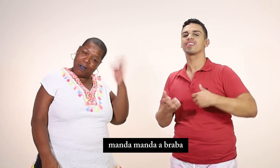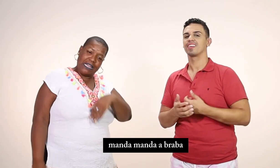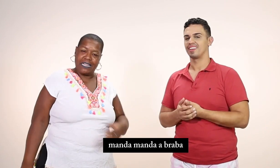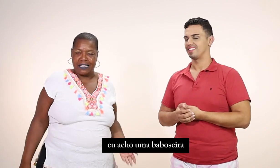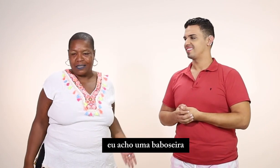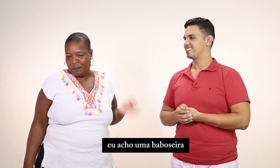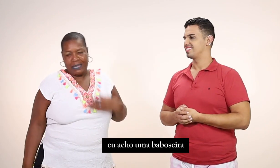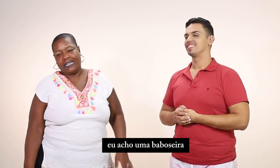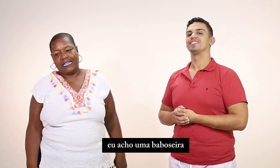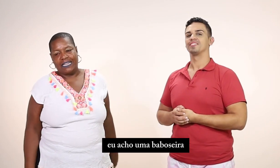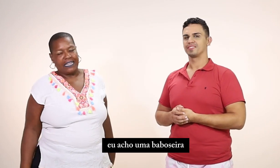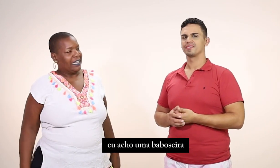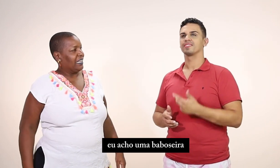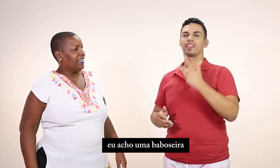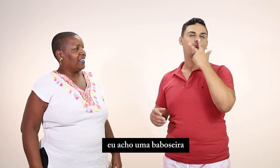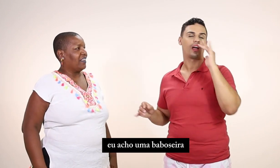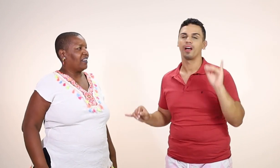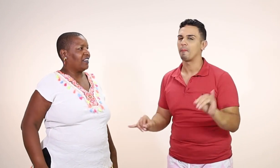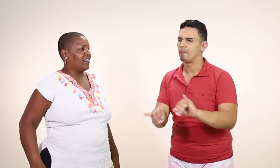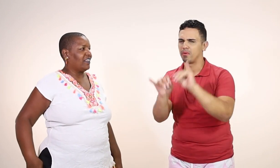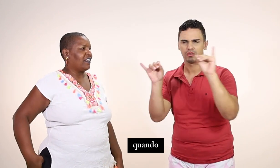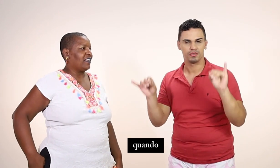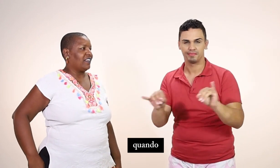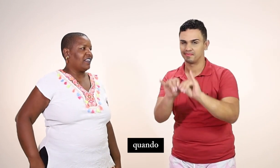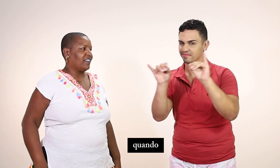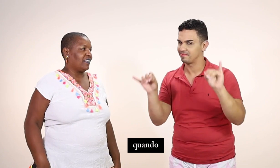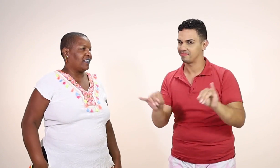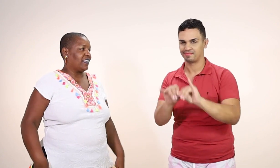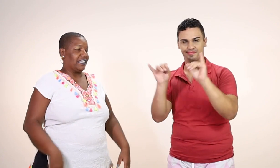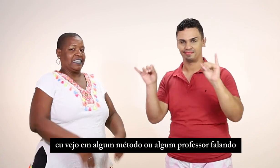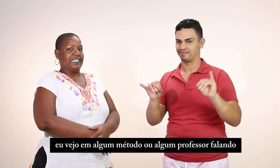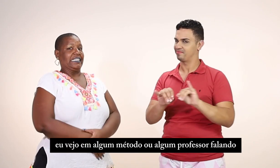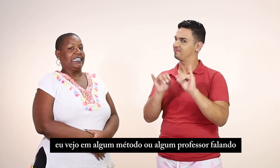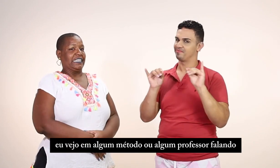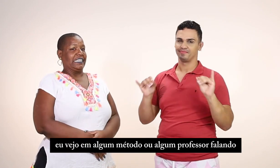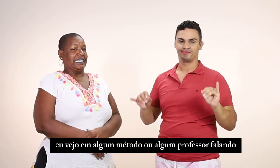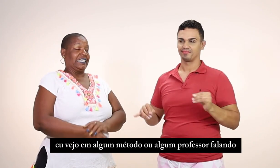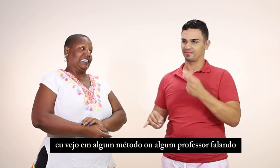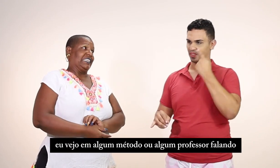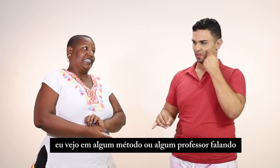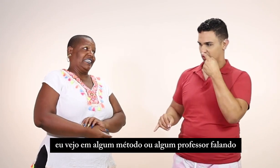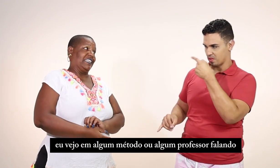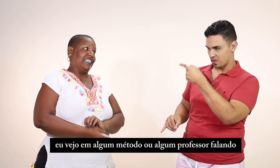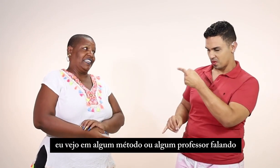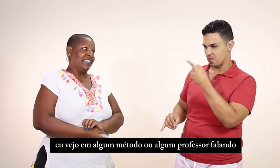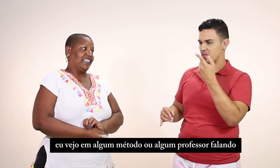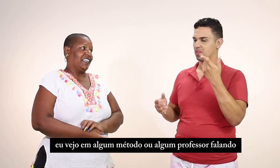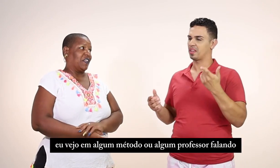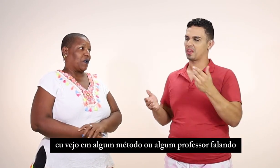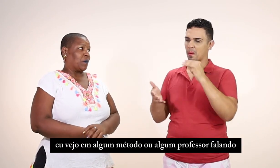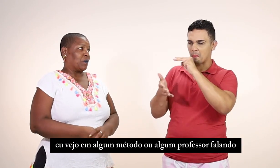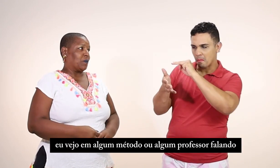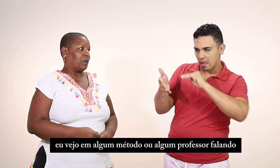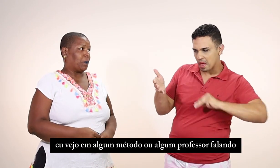braba. Eu acho uma baboseira quando eu vejo em algum método ou algum professor